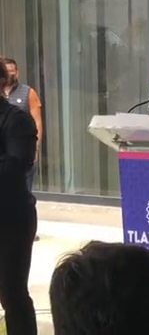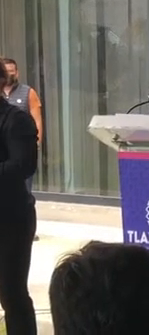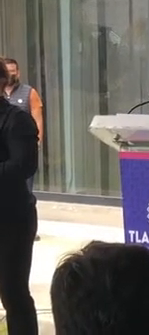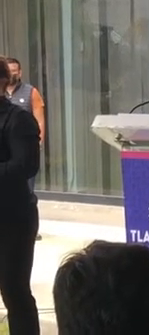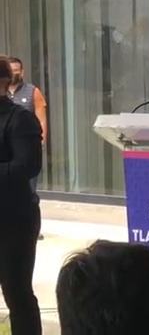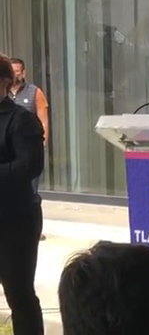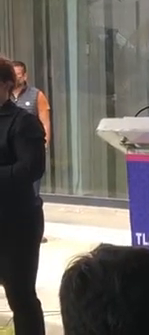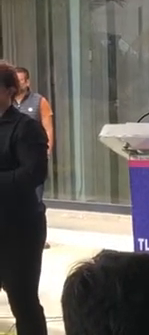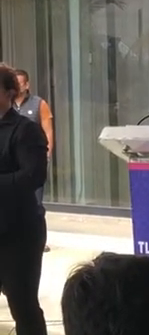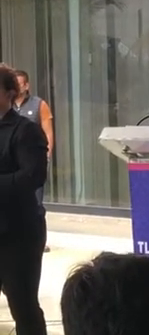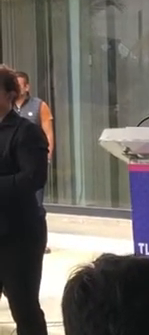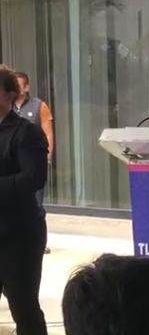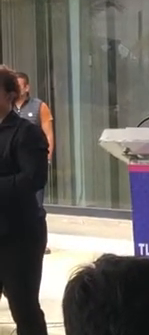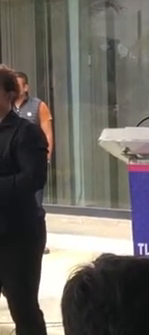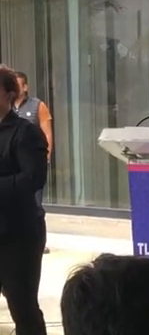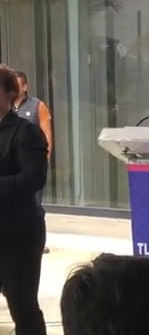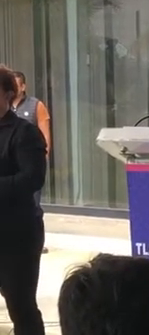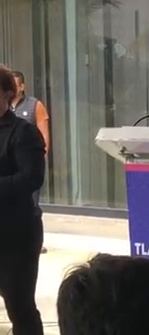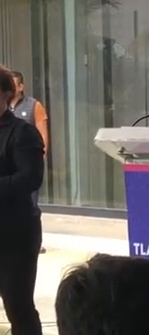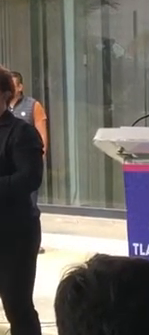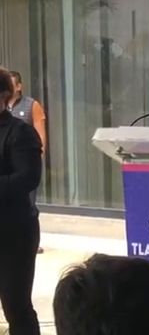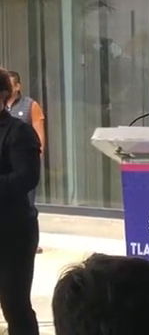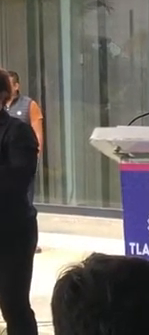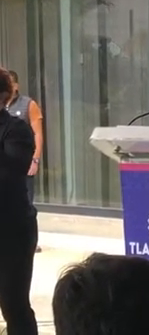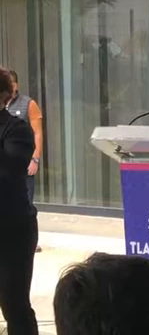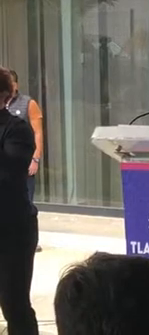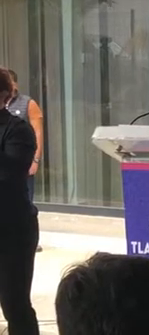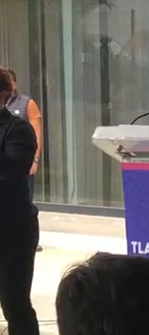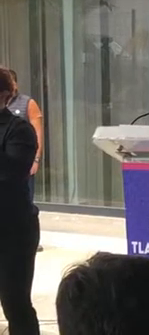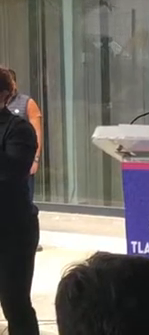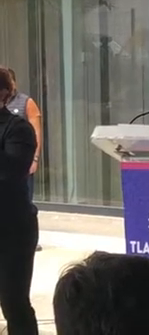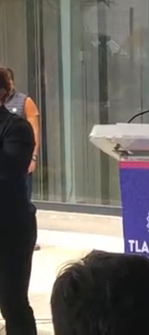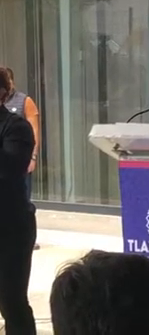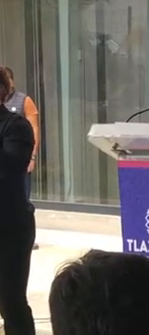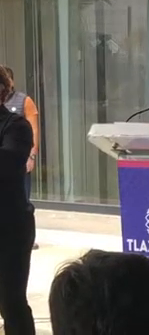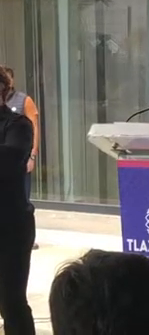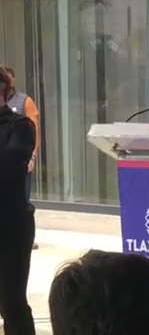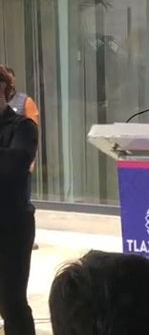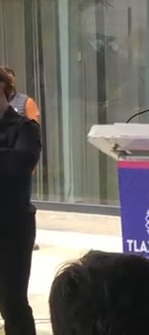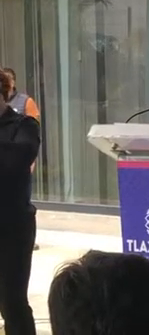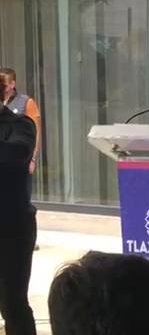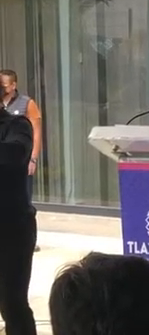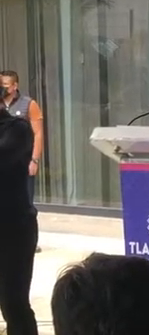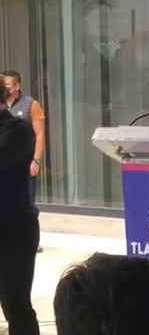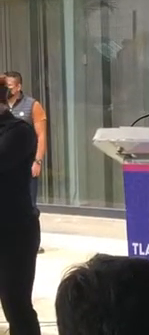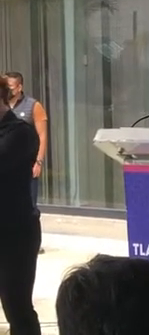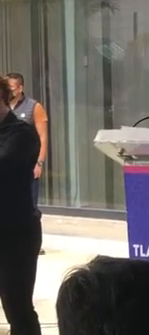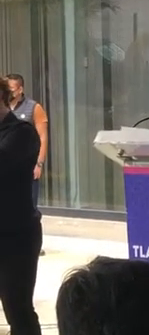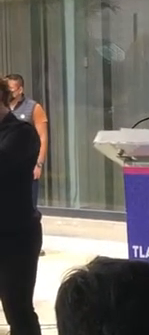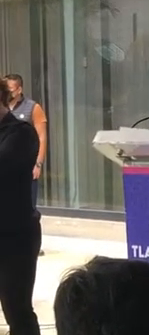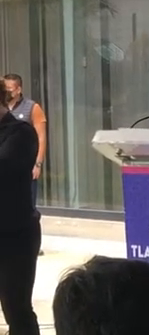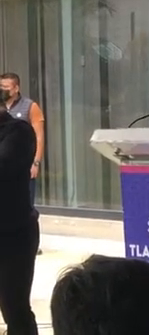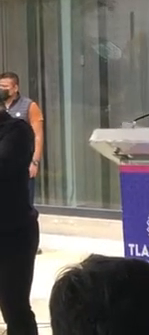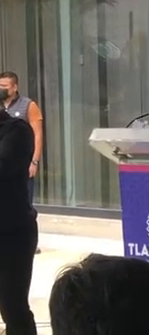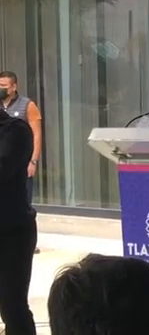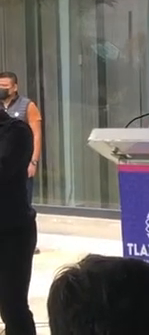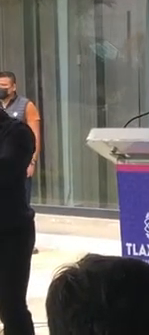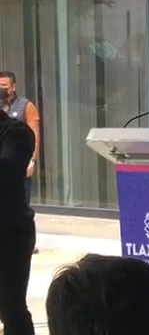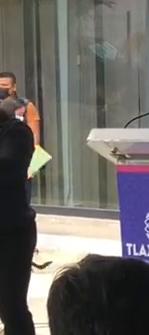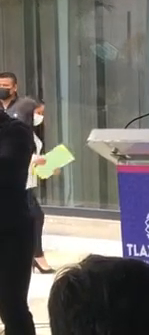la deformación cortical derivada de las fallas que tienen nuestro estado y que produce también si son modelados por